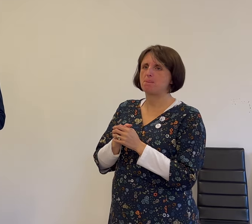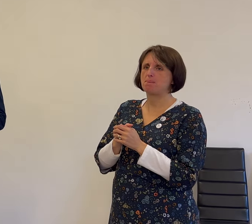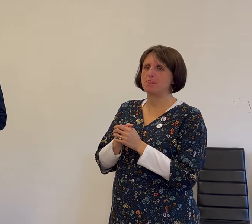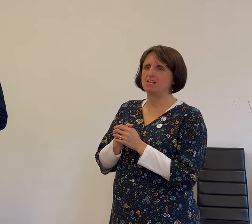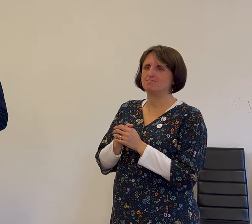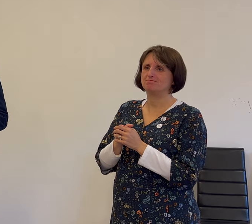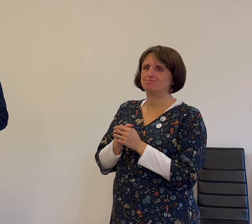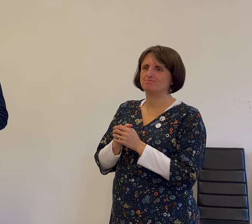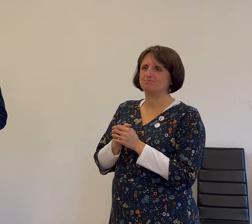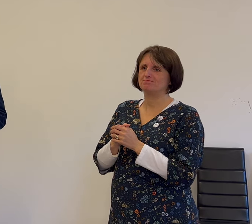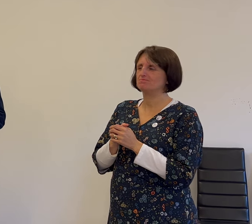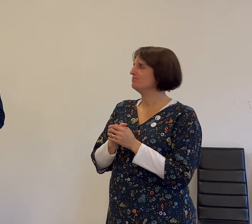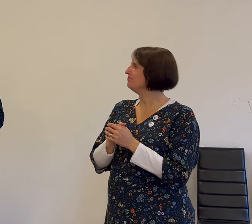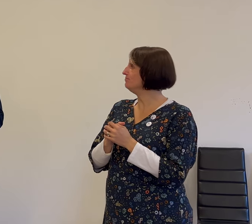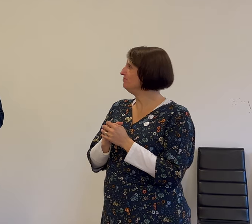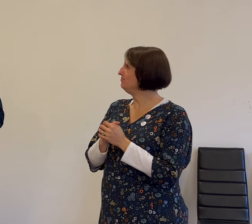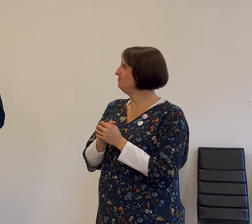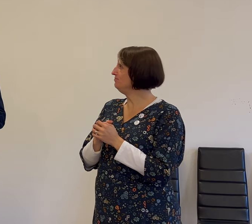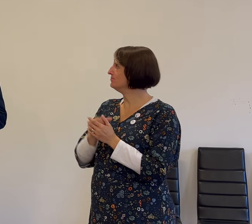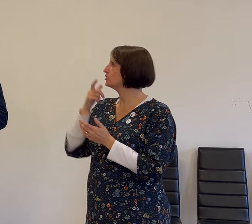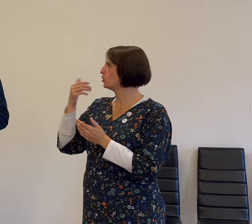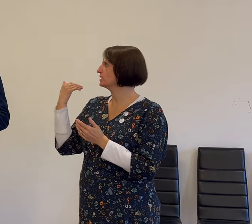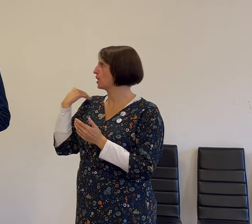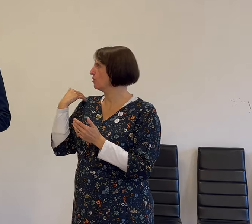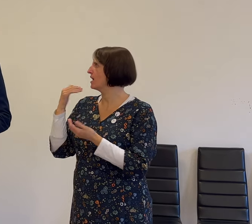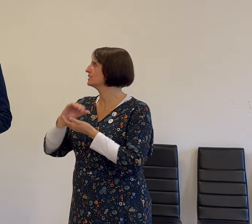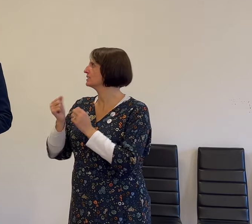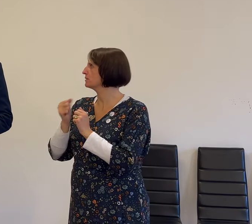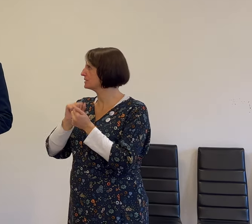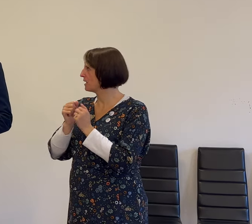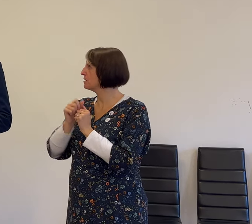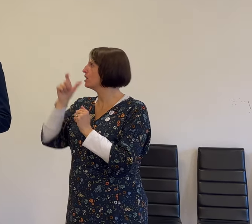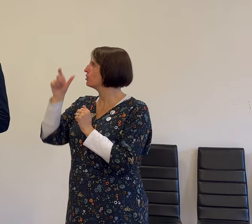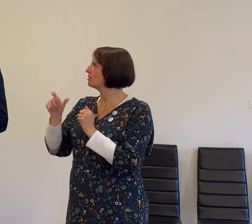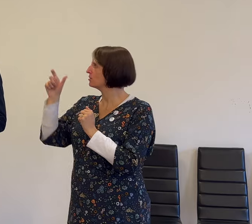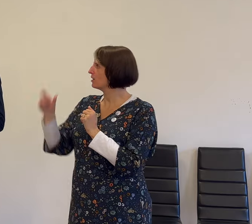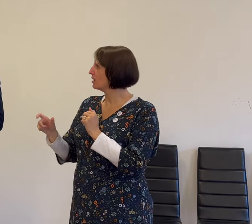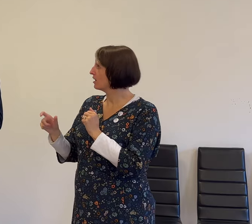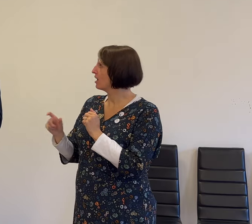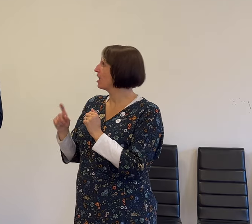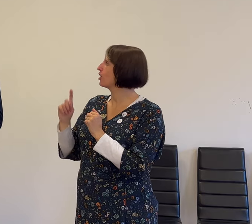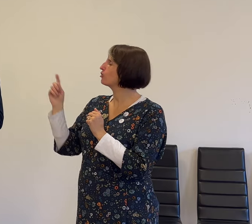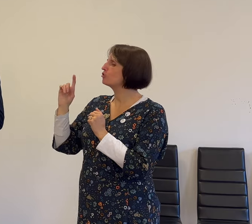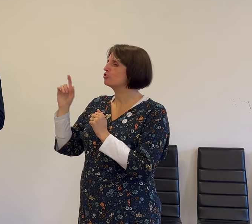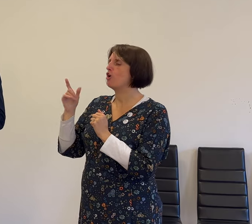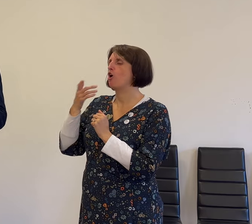vždycky souboje fair play. Ale většinou to bylo o tom, kdo přežije,